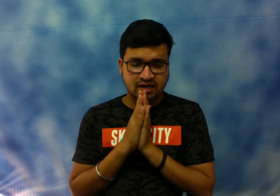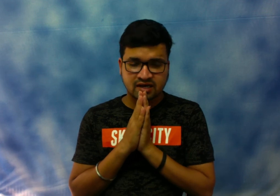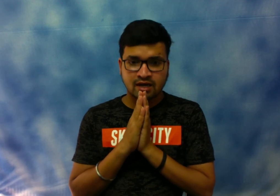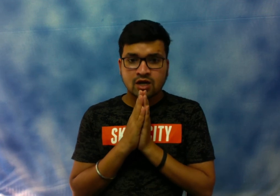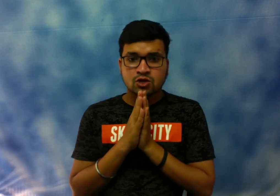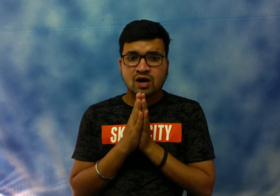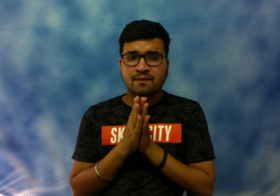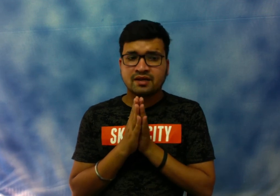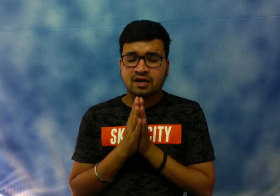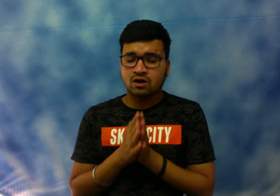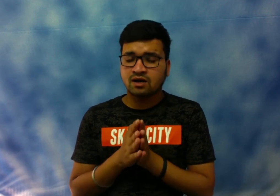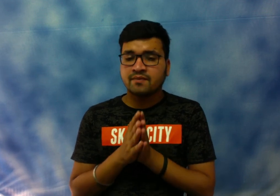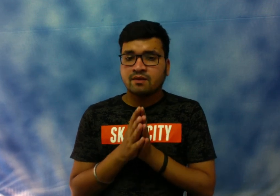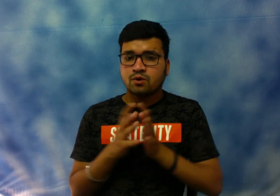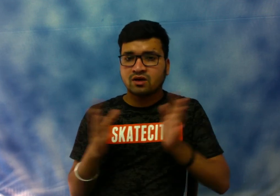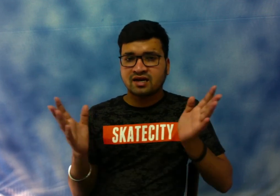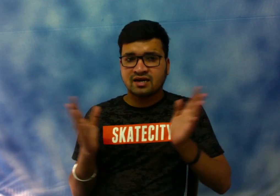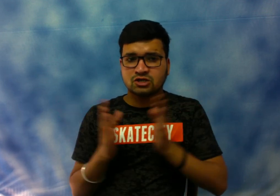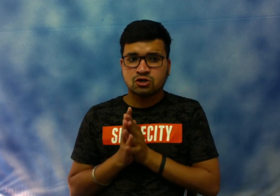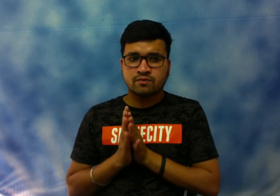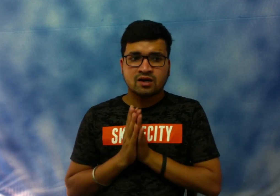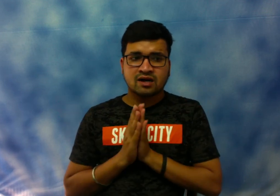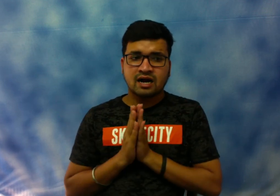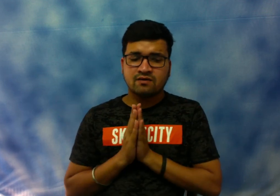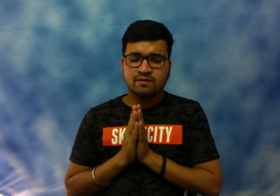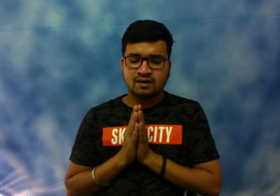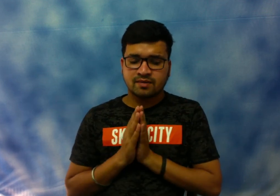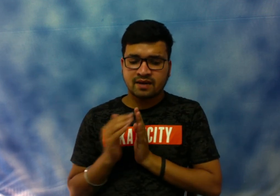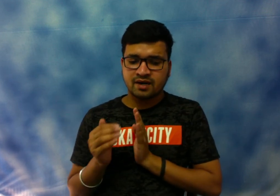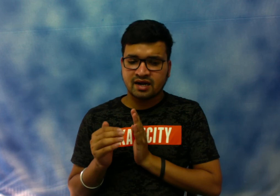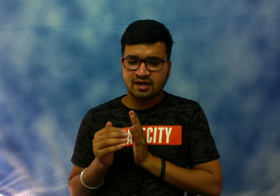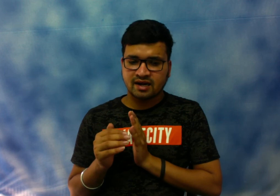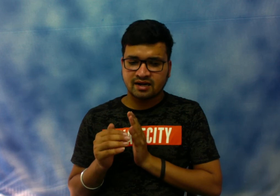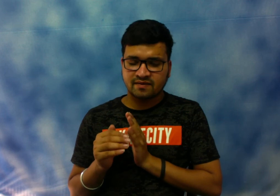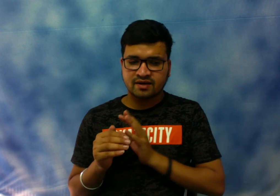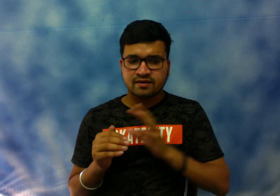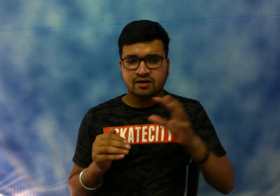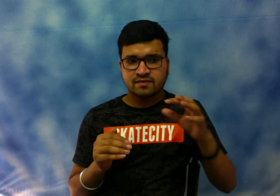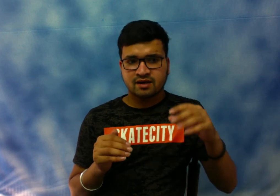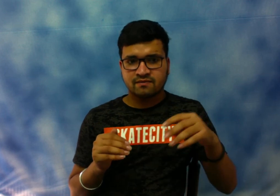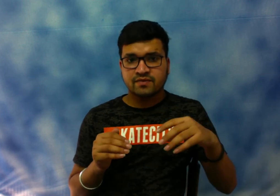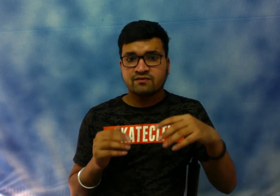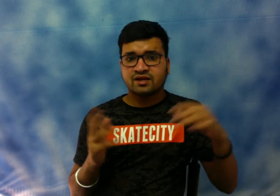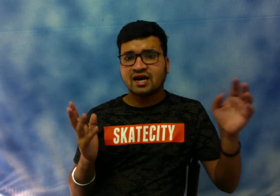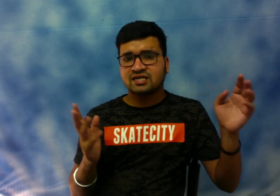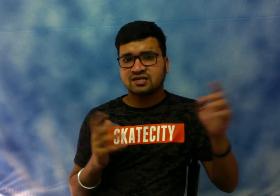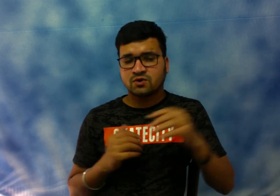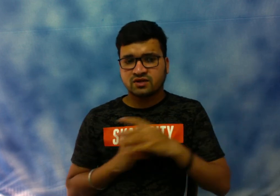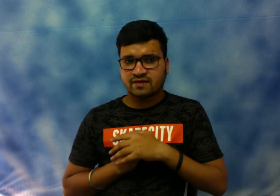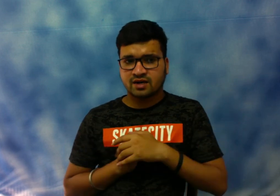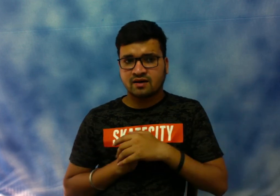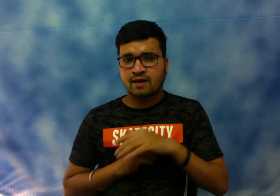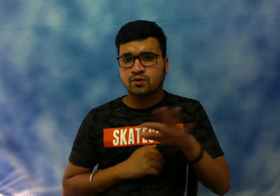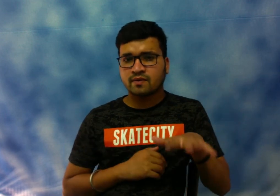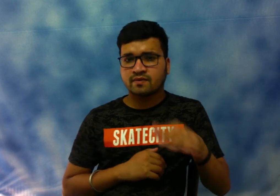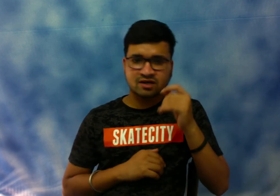रहे, तो आपने देखा होगा बहुत सारे जो गांव मतलब ग्रामीण इलाके में मतलब वृद्ध आश्रम होते हैं, मतलब आप गूगल पे रिसर्च